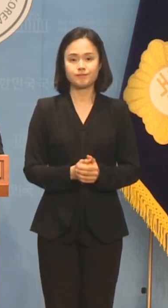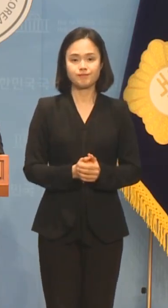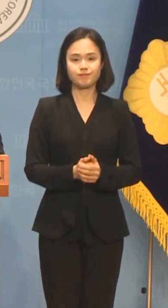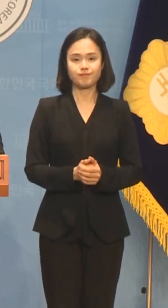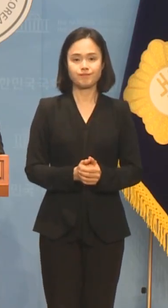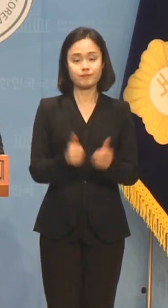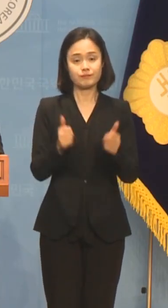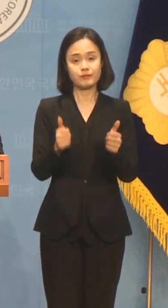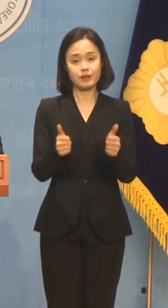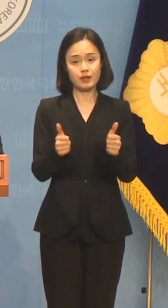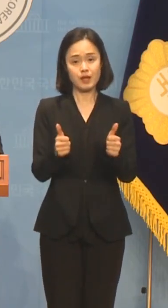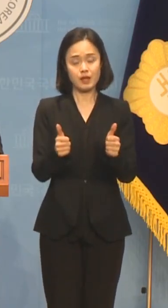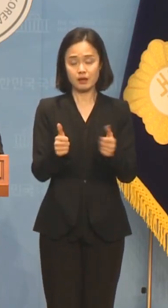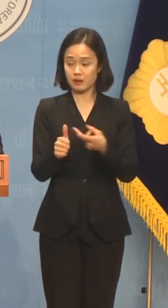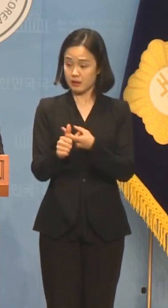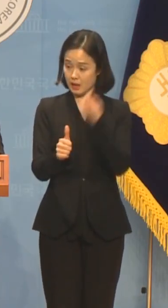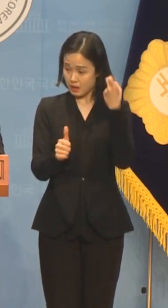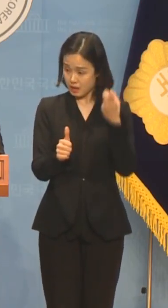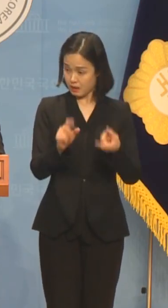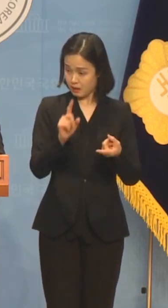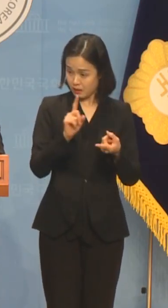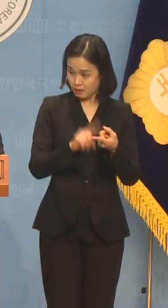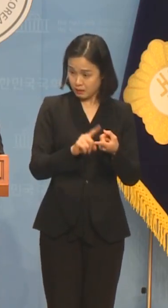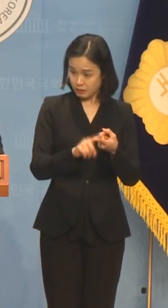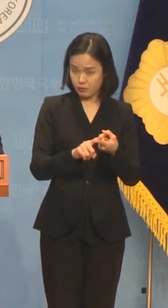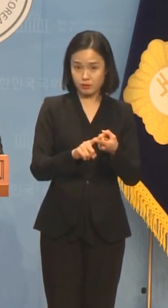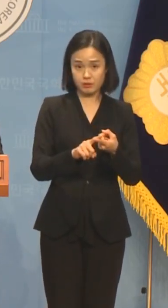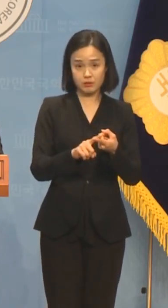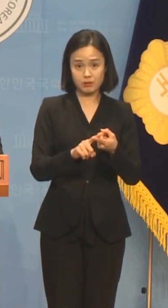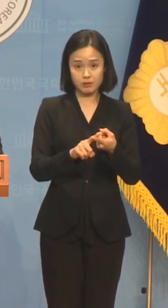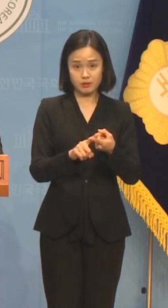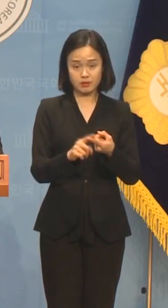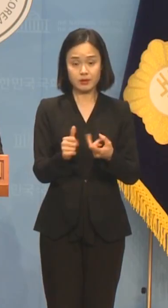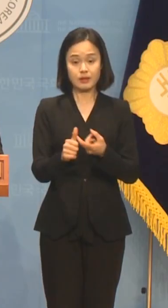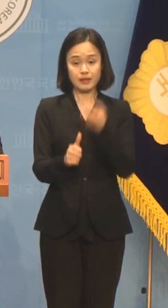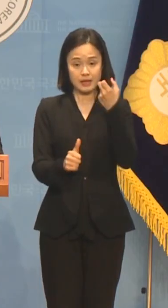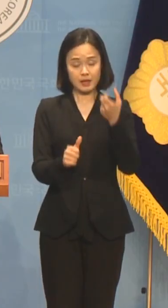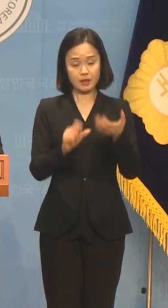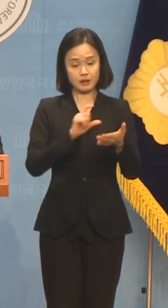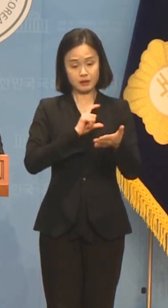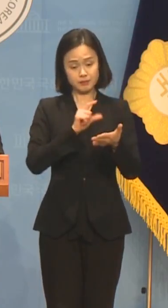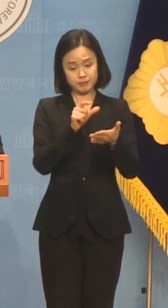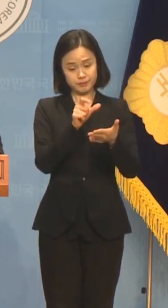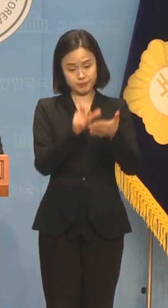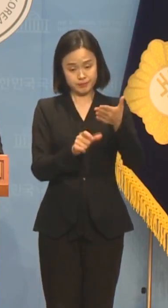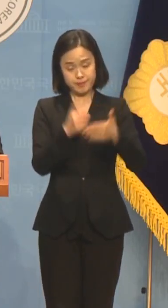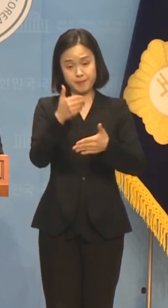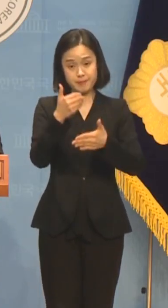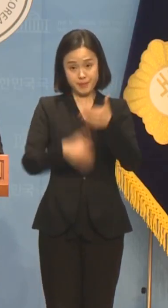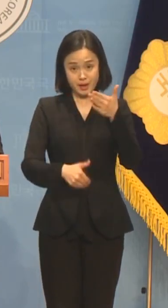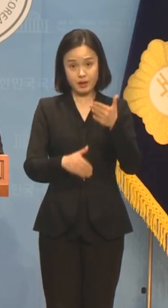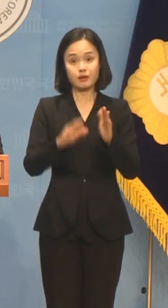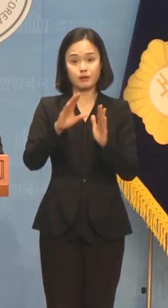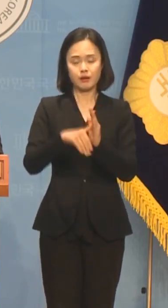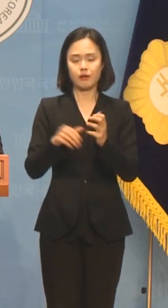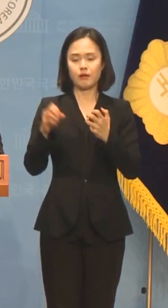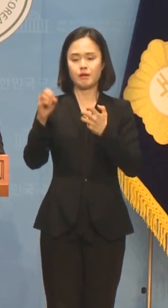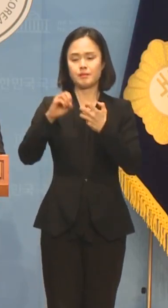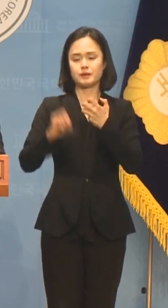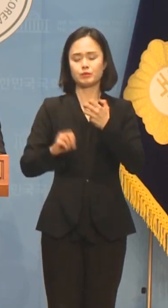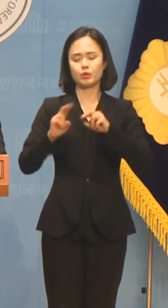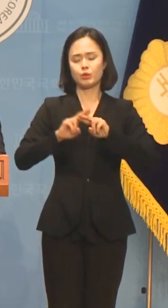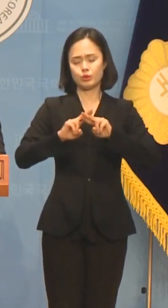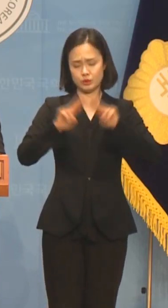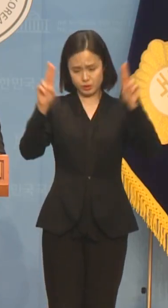것은 80%에 달하는 탄핵소추서의 내용이 철회되는 것이라며 마땅히